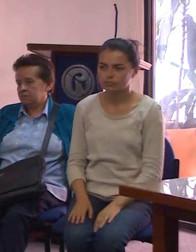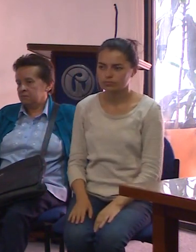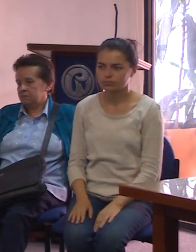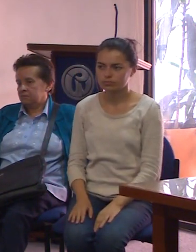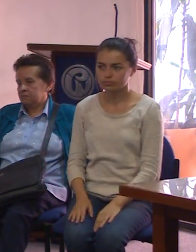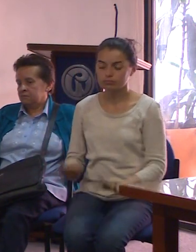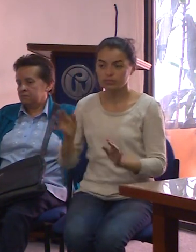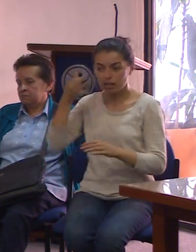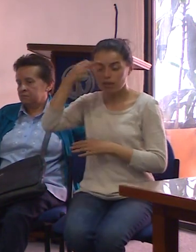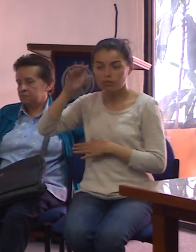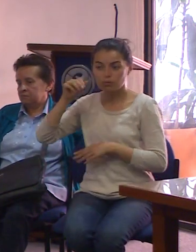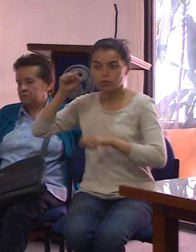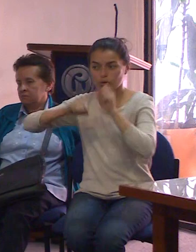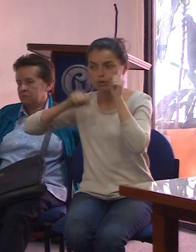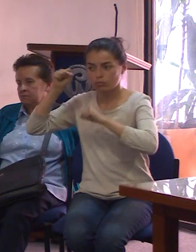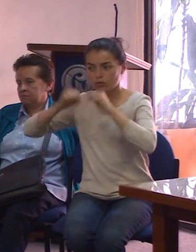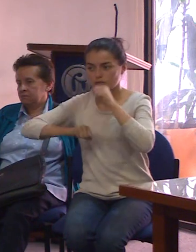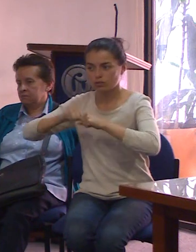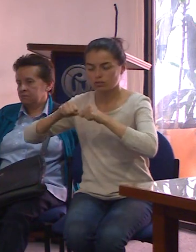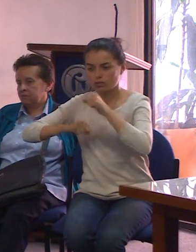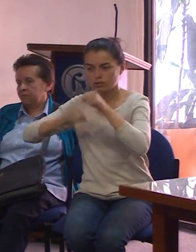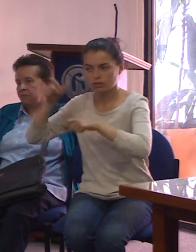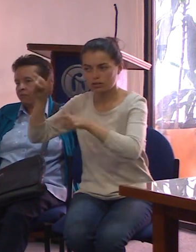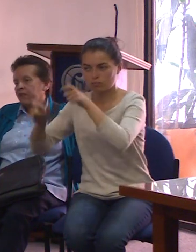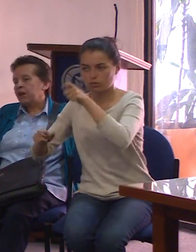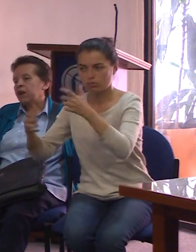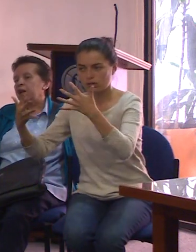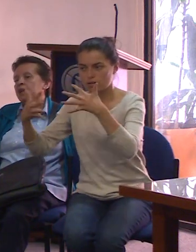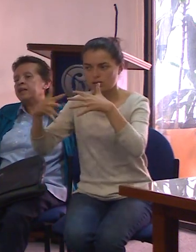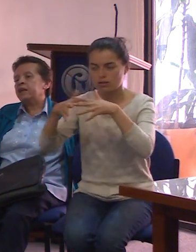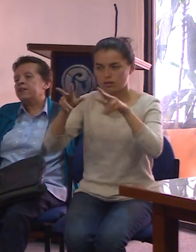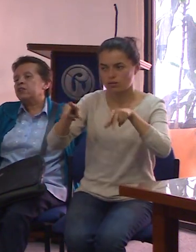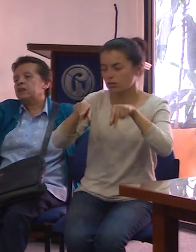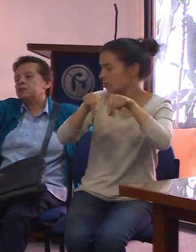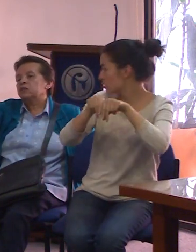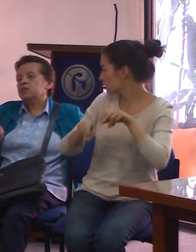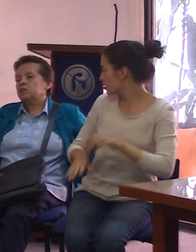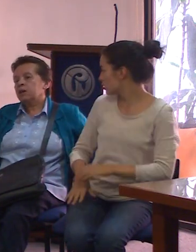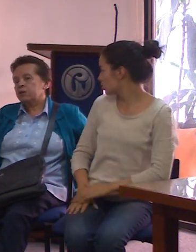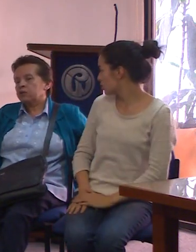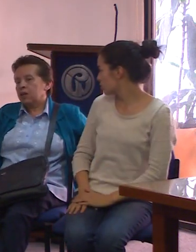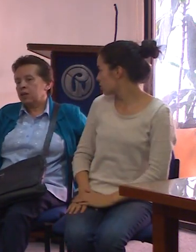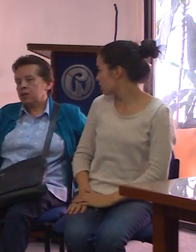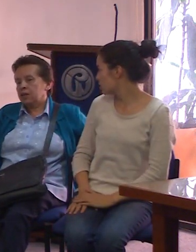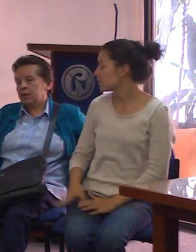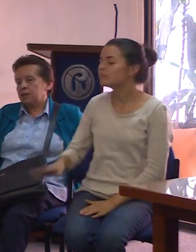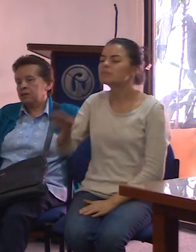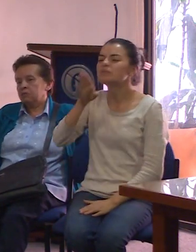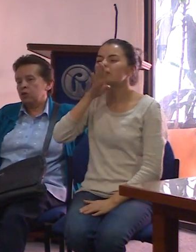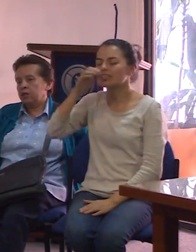logra adaptarse a unos parámetros que la sociedad ha venido estableciendo.